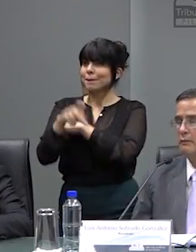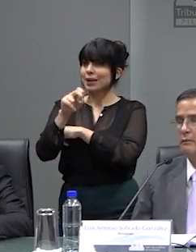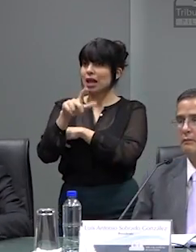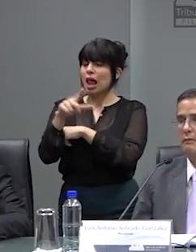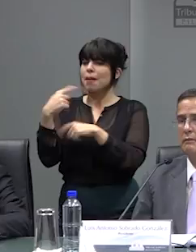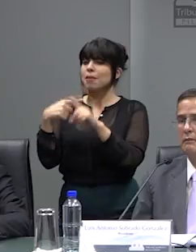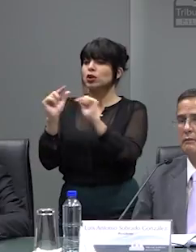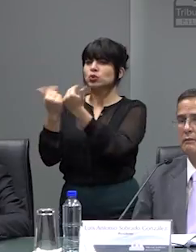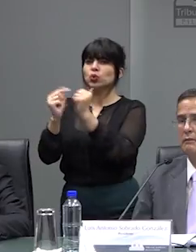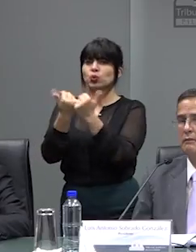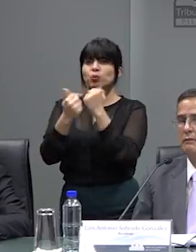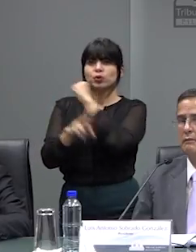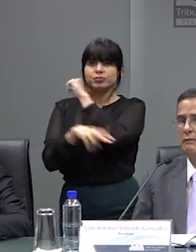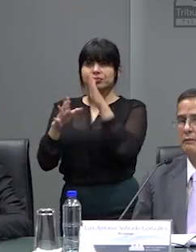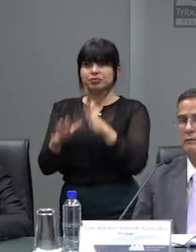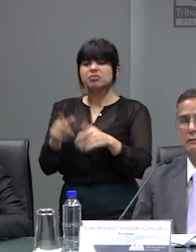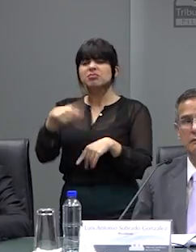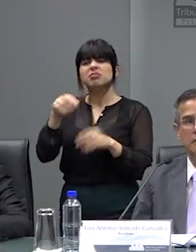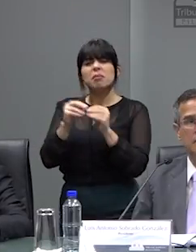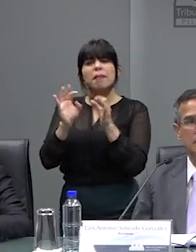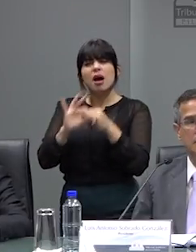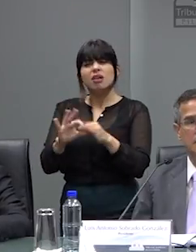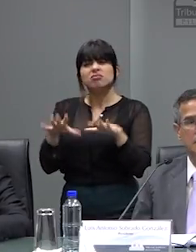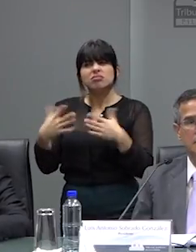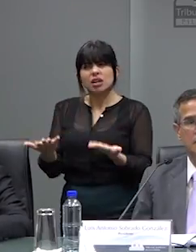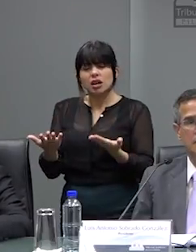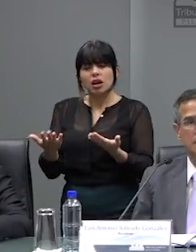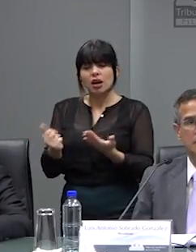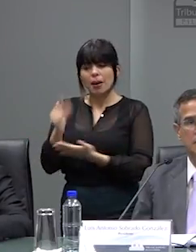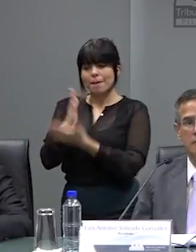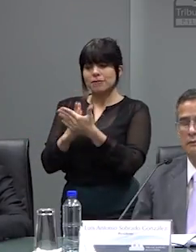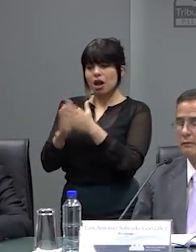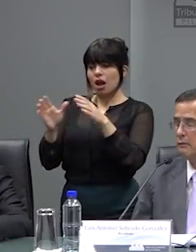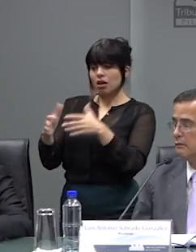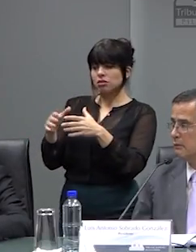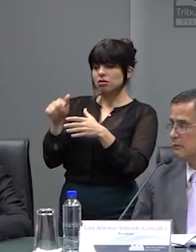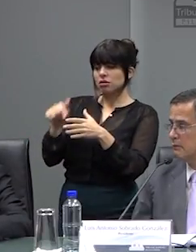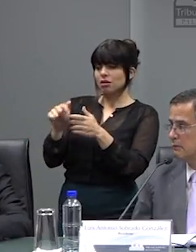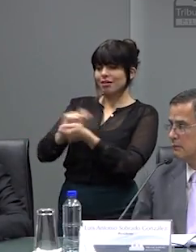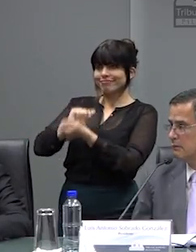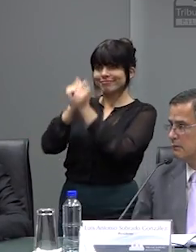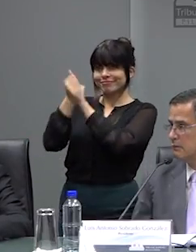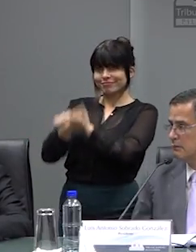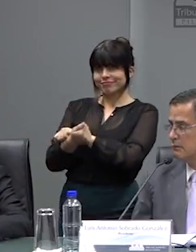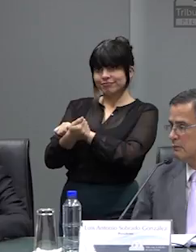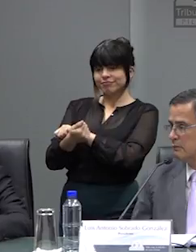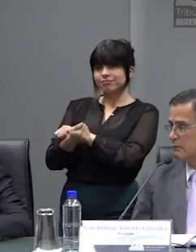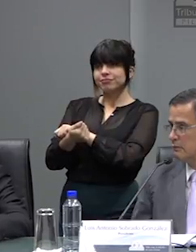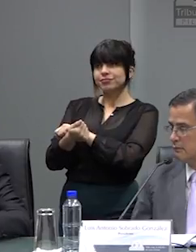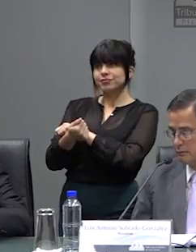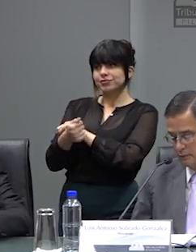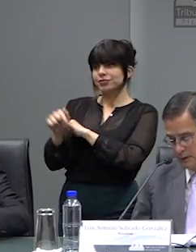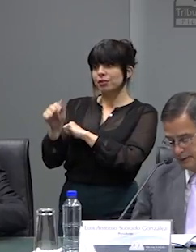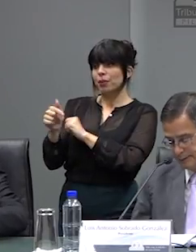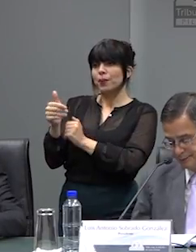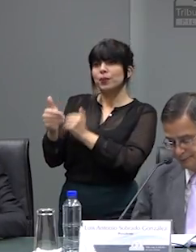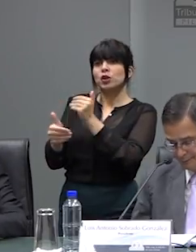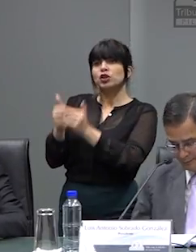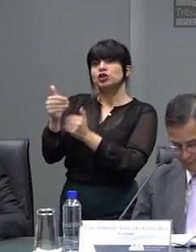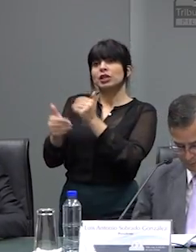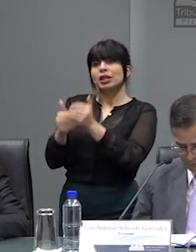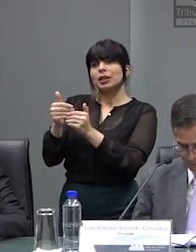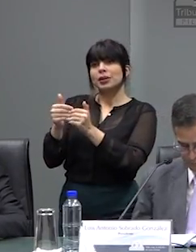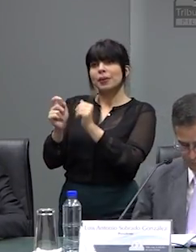crimen organizado, y tiene que ver por un lado con lo que es la reforma del